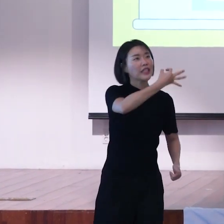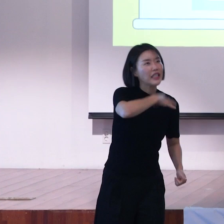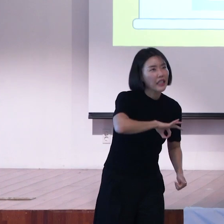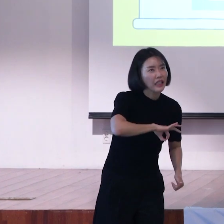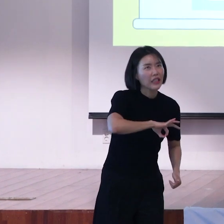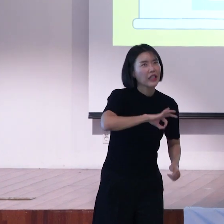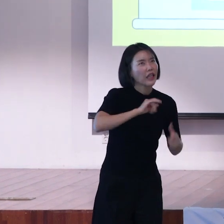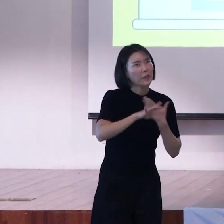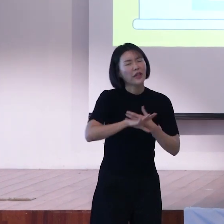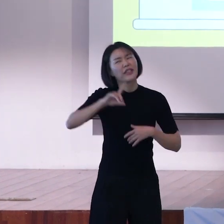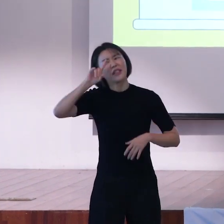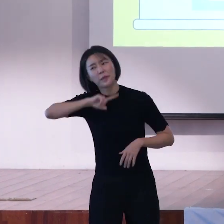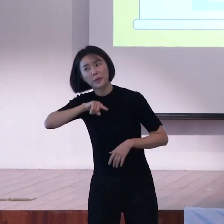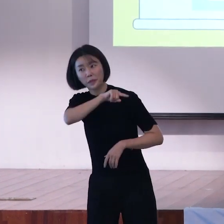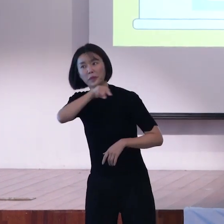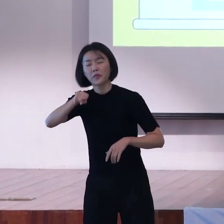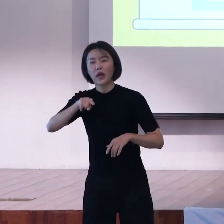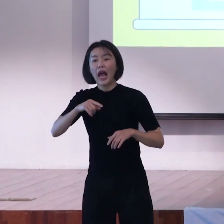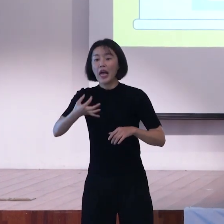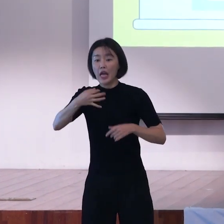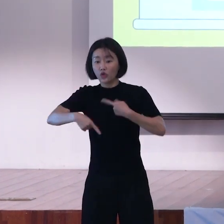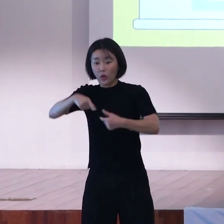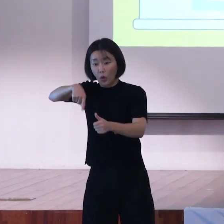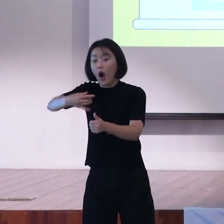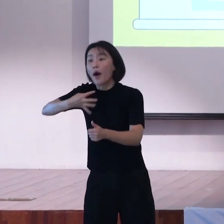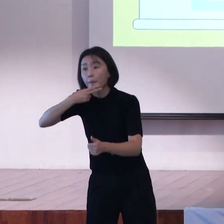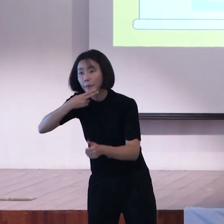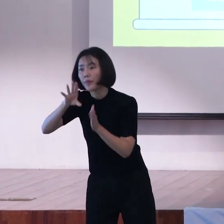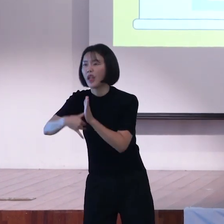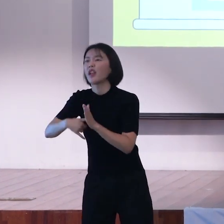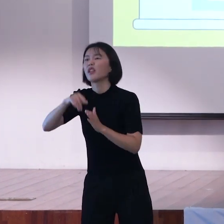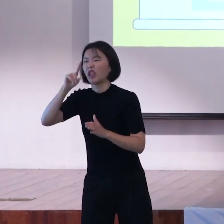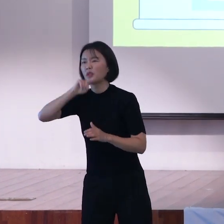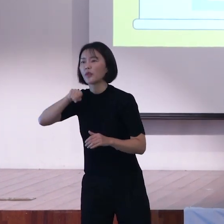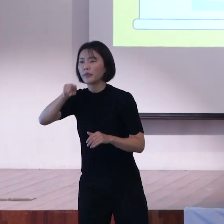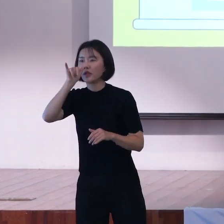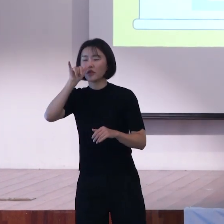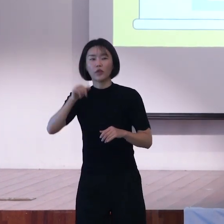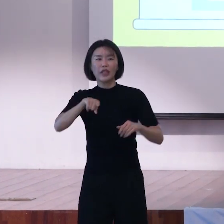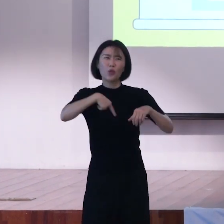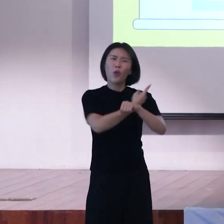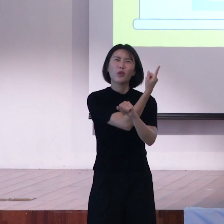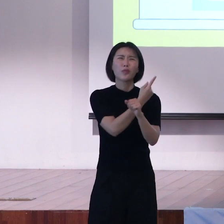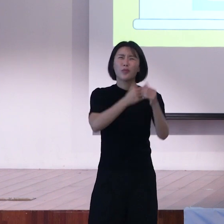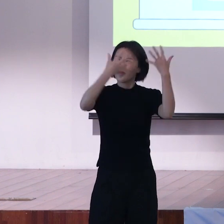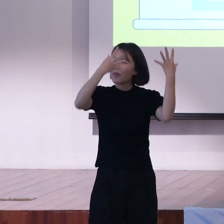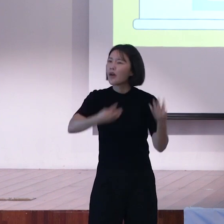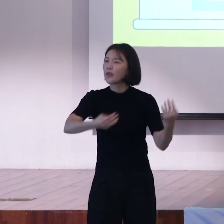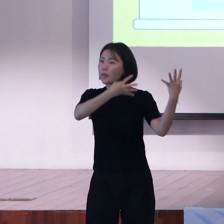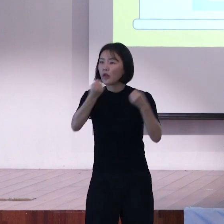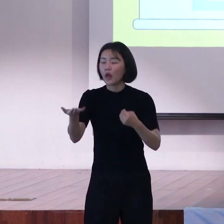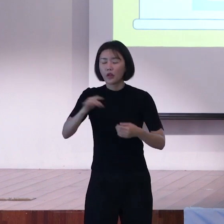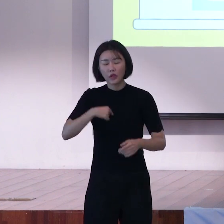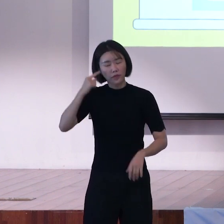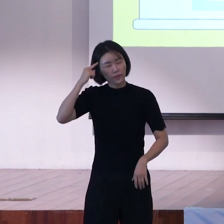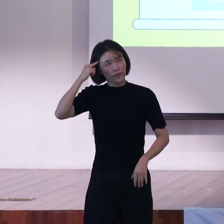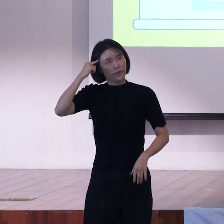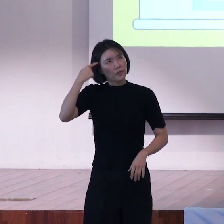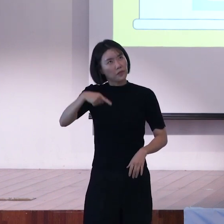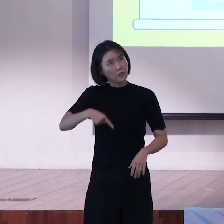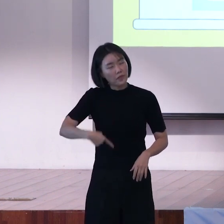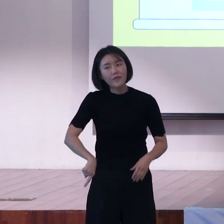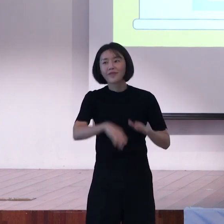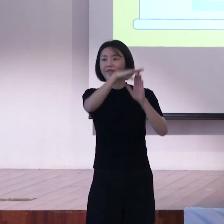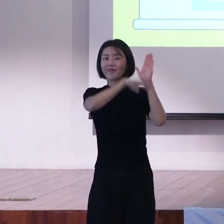여기에 나와 있는 것 외에도 정말 많은 상황들이 있겠지만 제가 대표적으로 몇 가지만